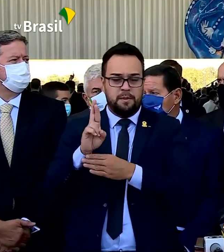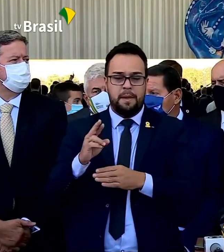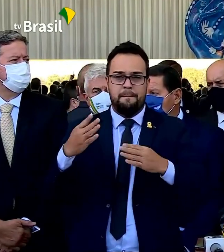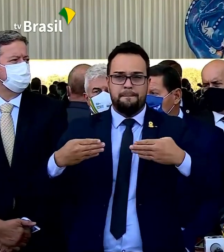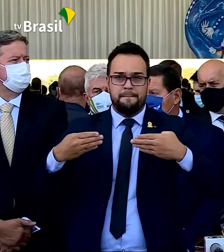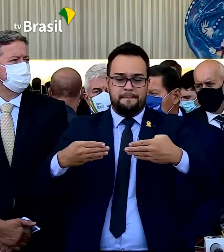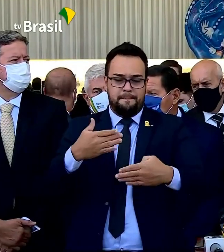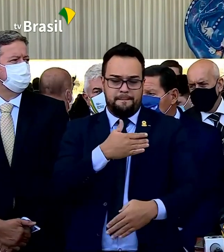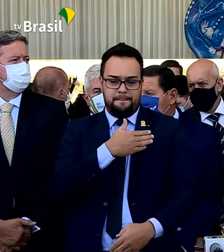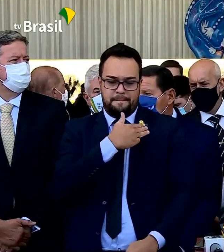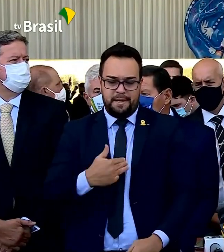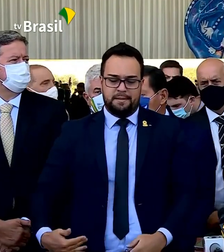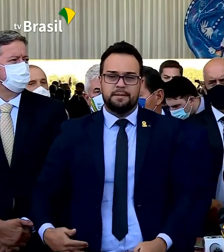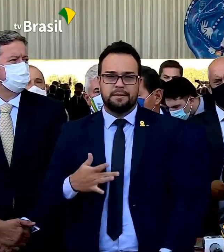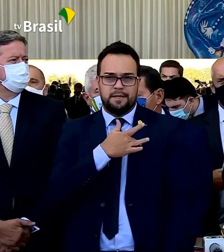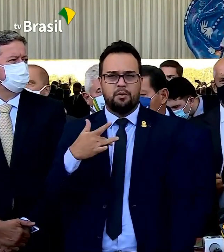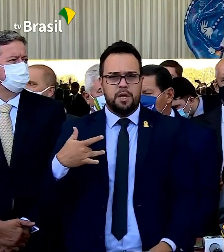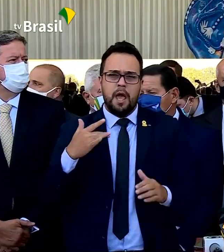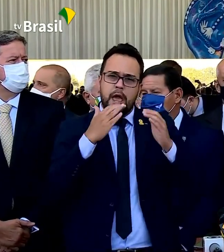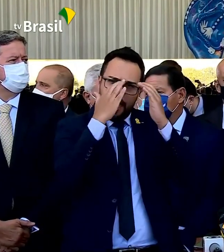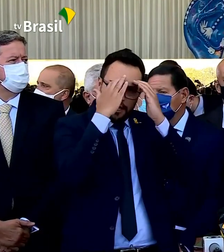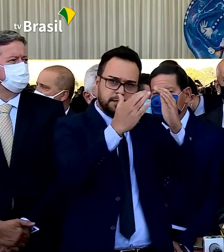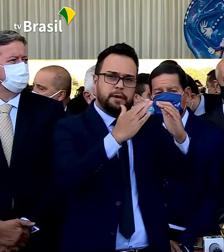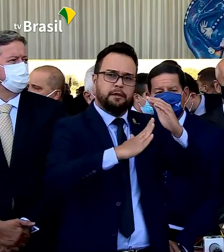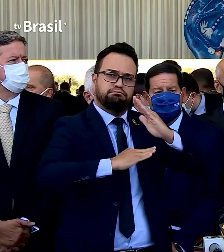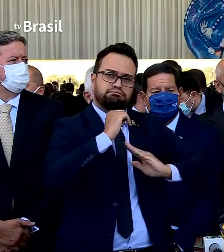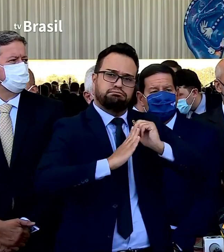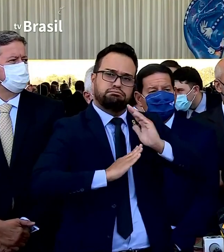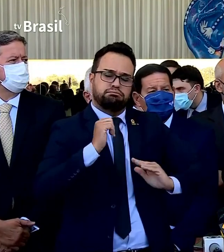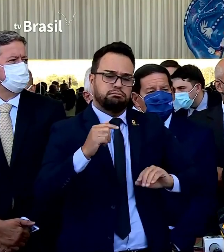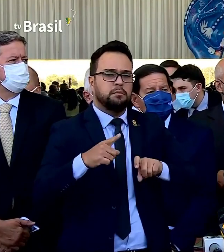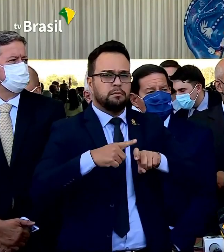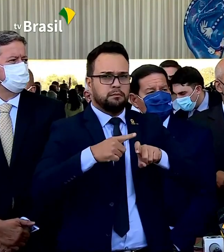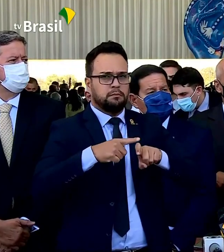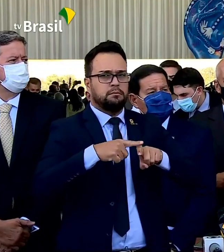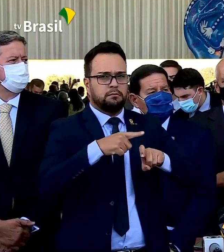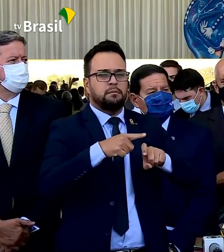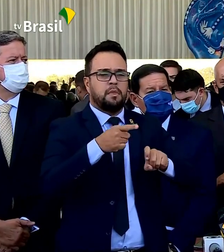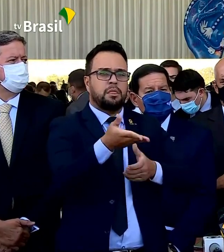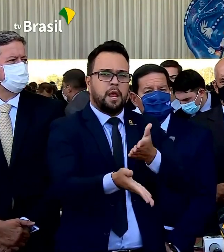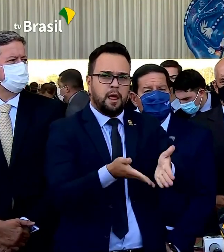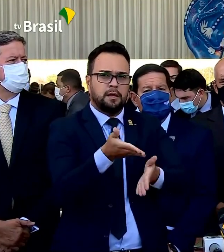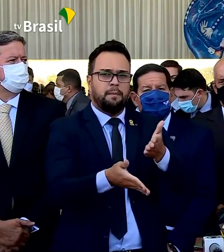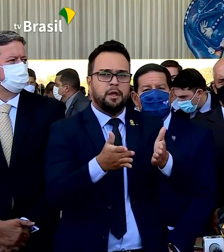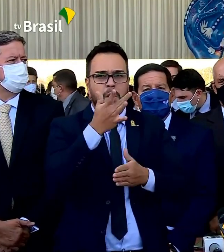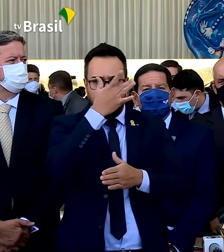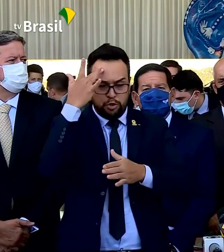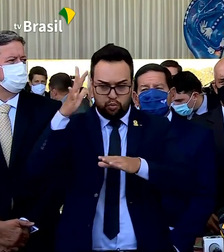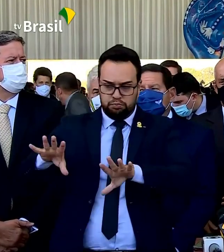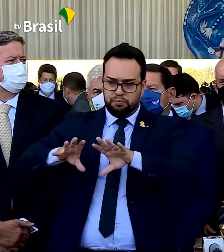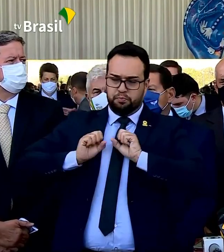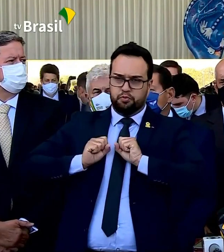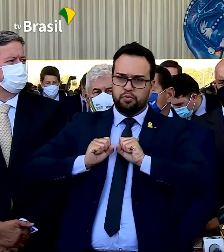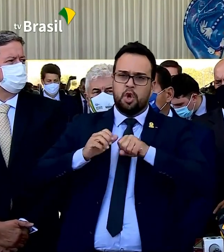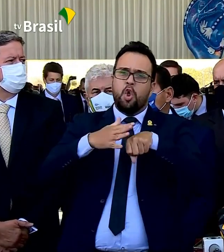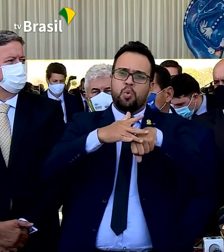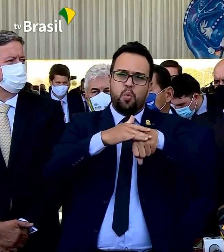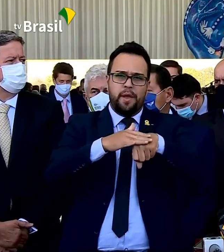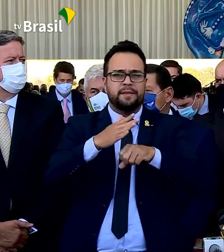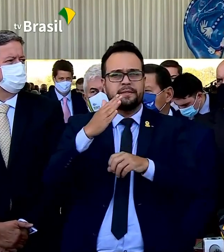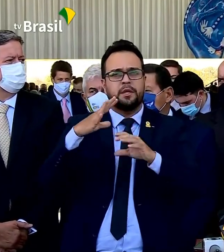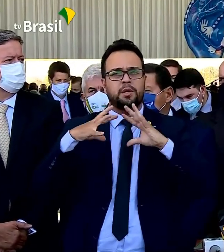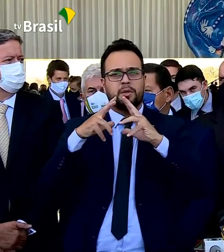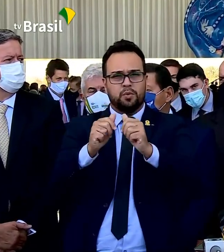respeita o direito e o dever do médico off-label tratar os infectados. É uma doença, como todos sabem,